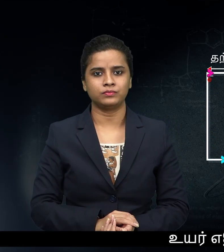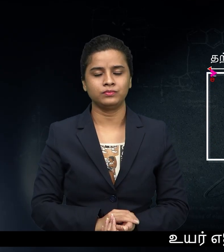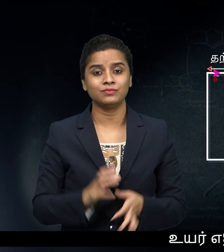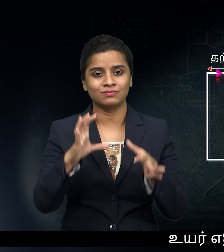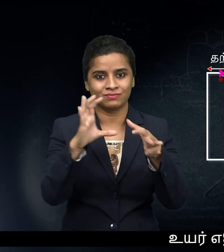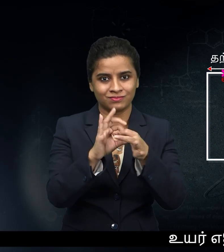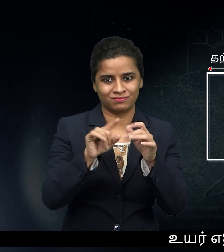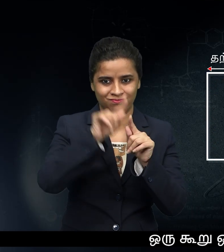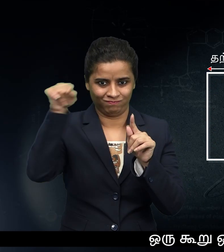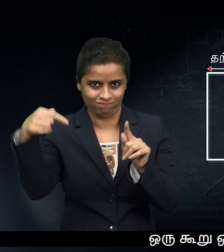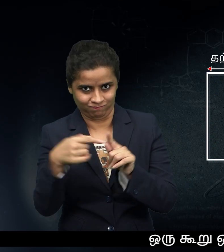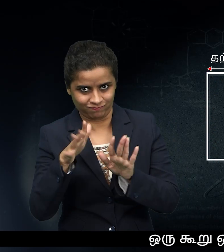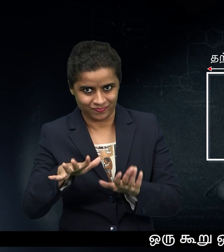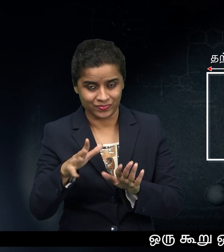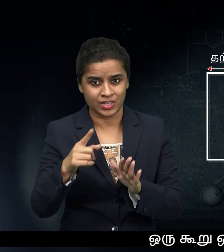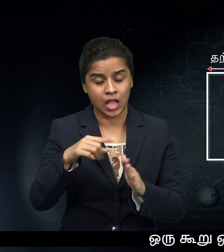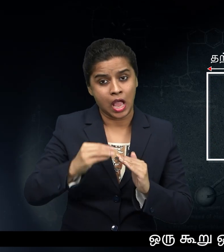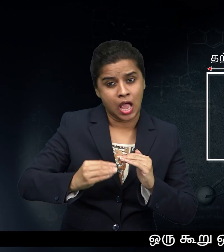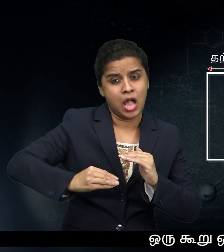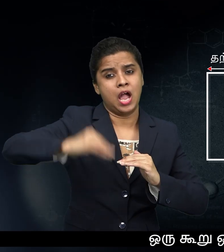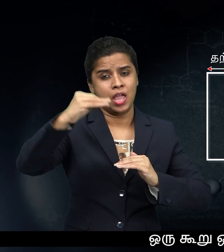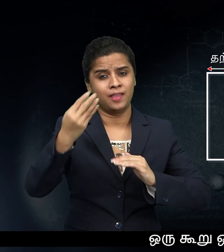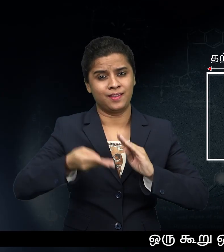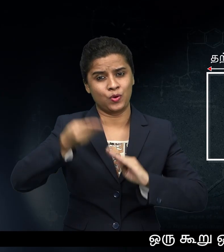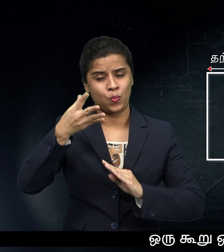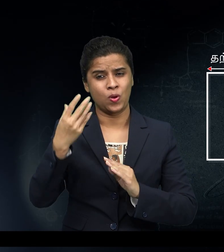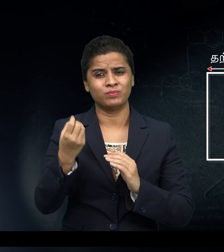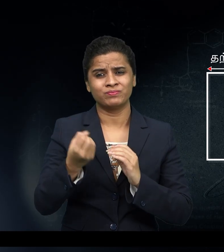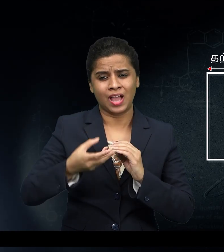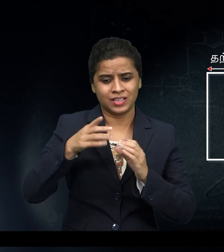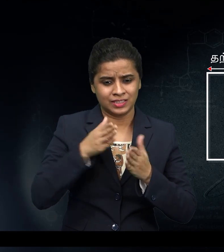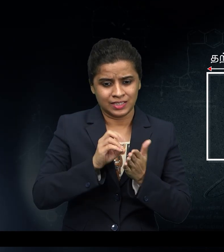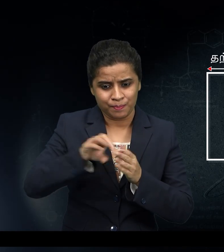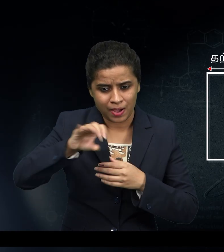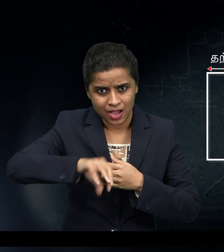உயர் எதிர்ப்பை வழங்கும் ஒரு கூறு ஒரு மோசமான கடத்தி ஆகும்.